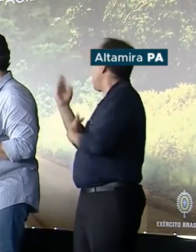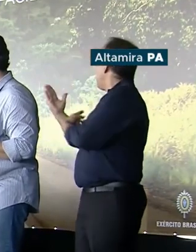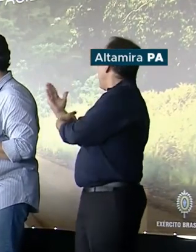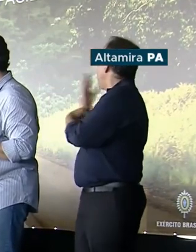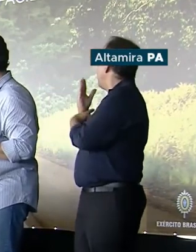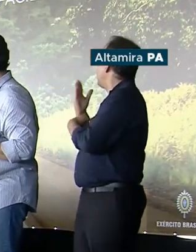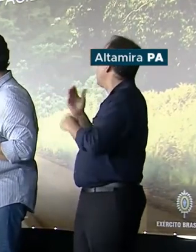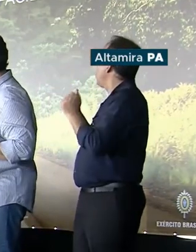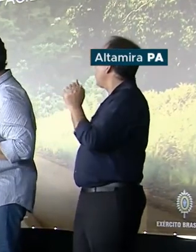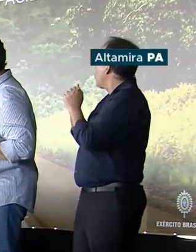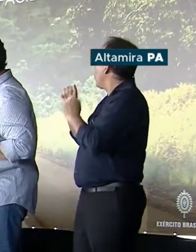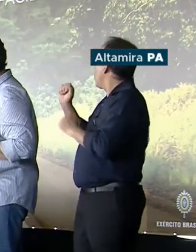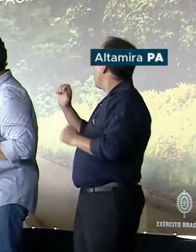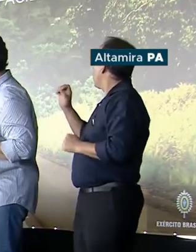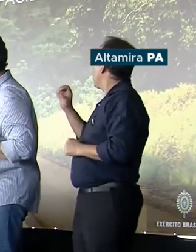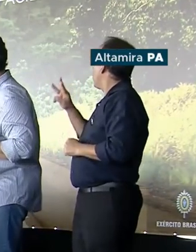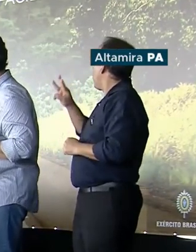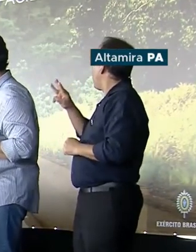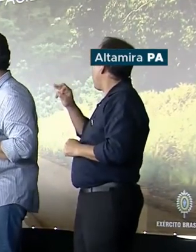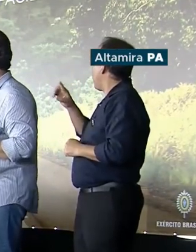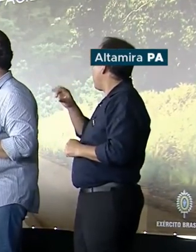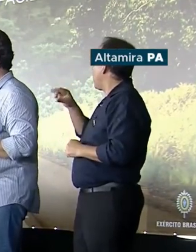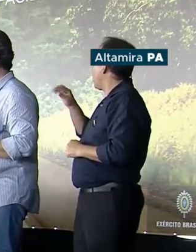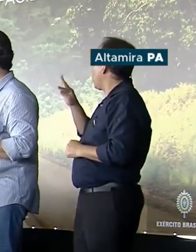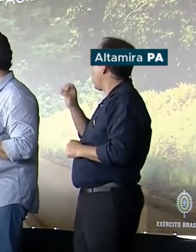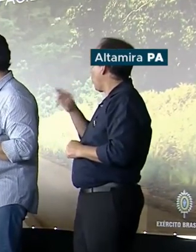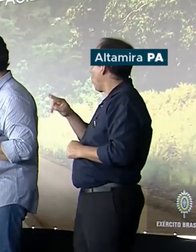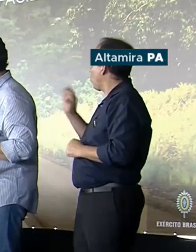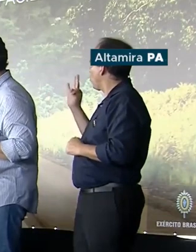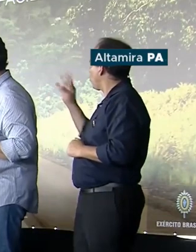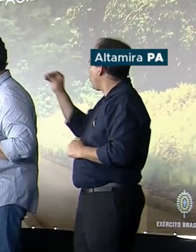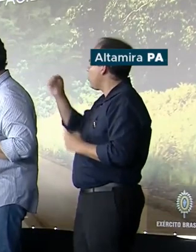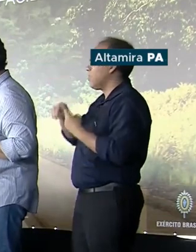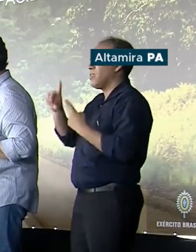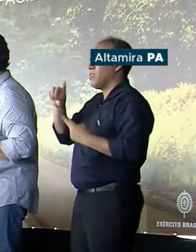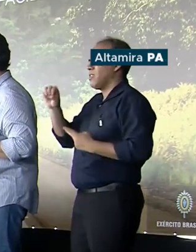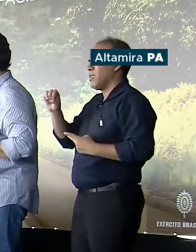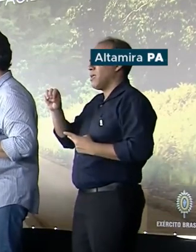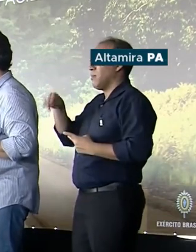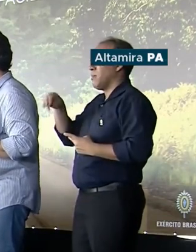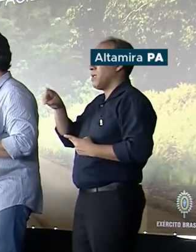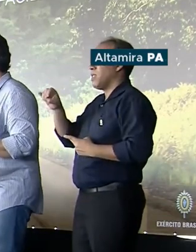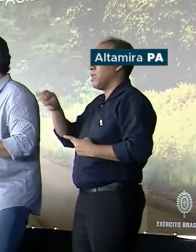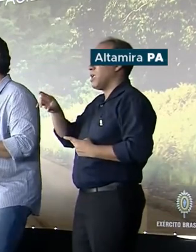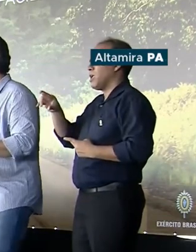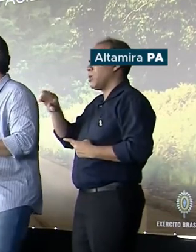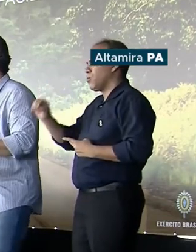conosco, junto com o Wellington, junto com todo mundo, com Zé Medeiros, com o Barbudo.